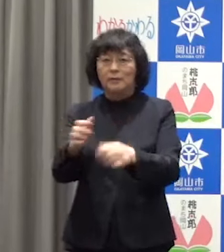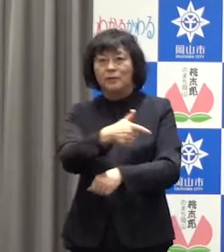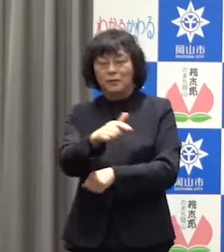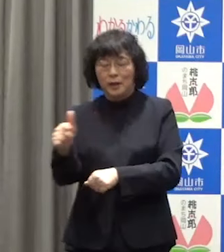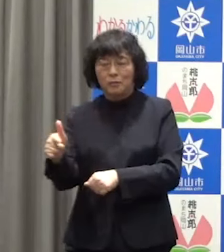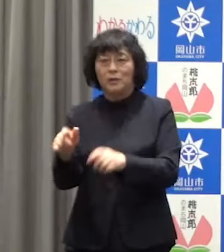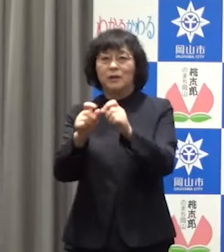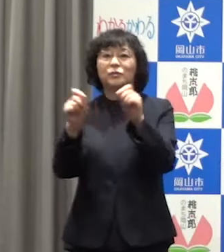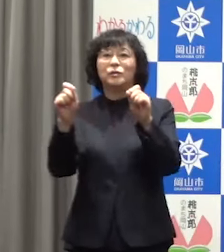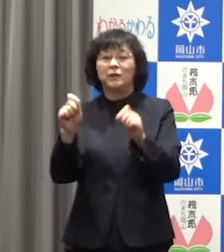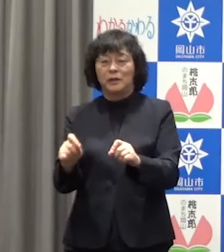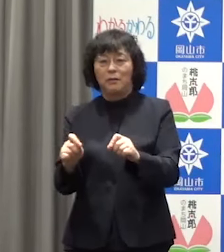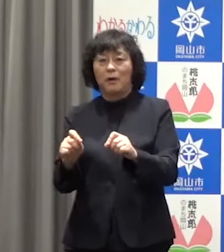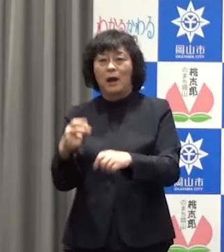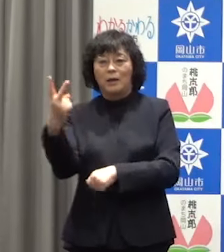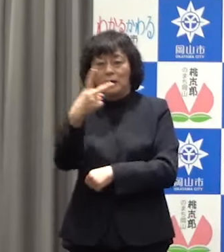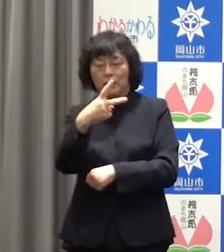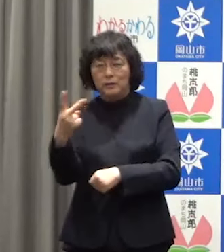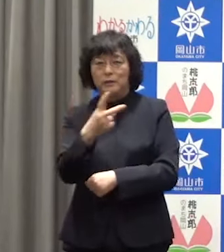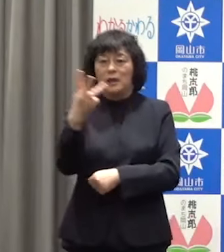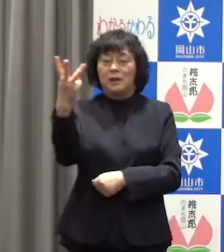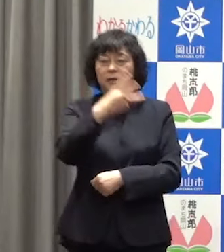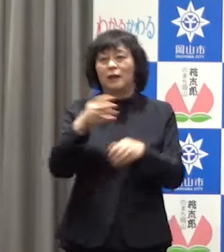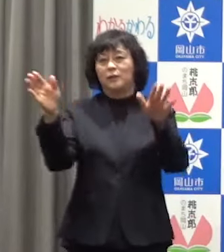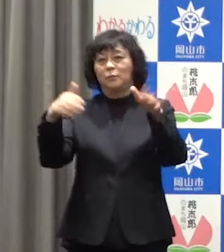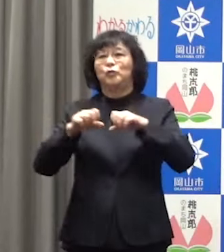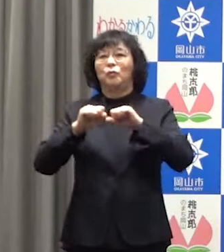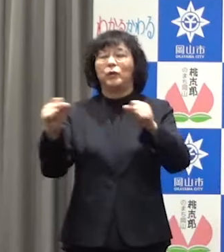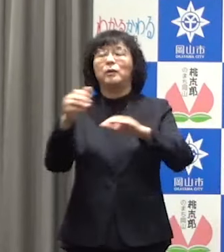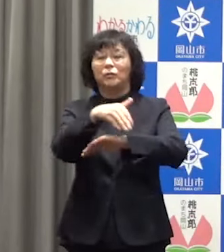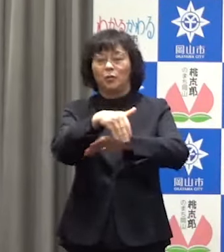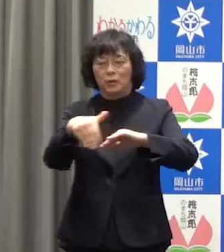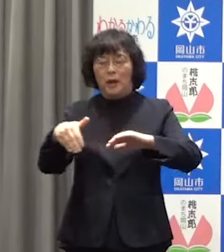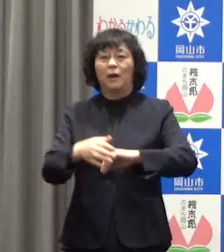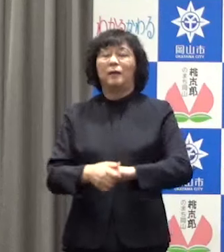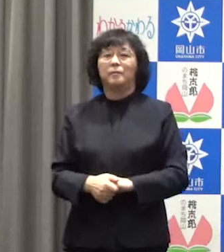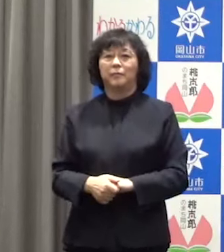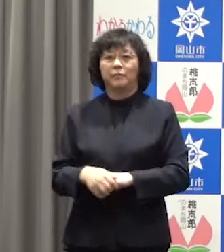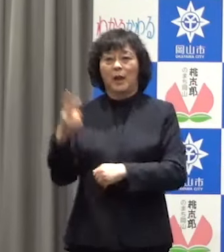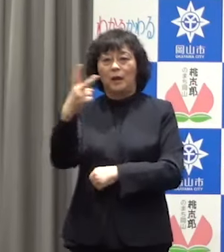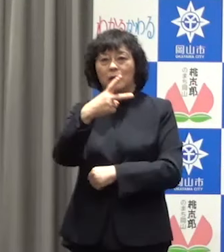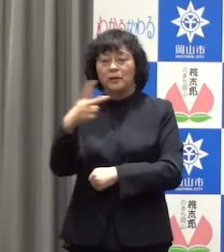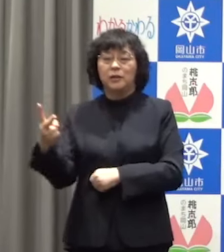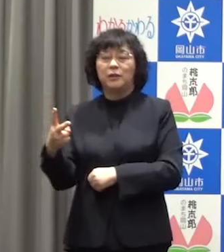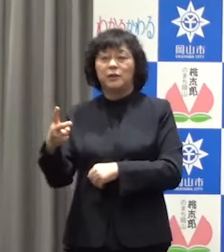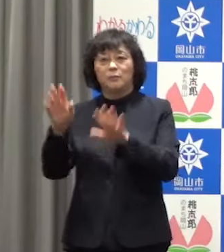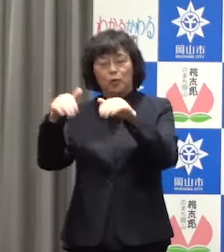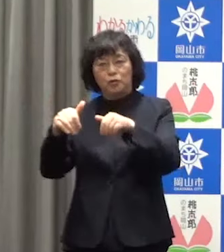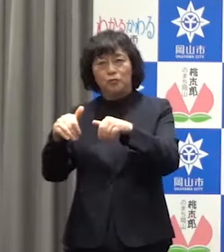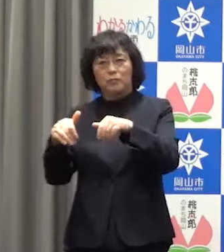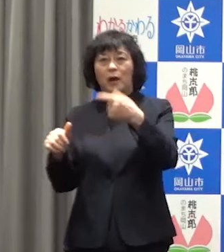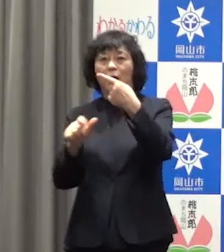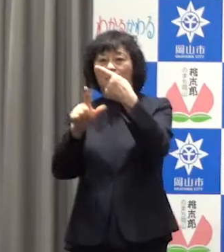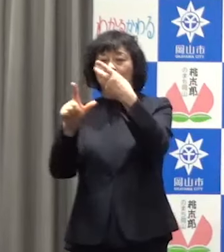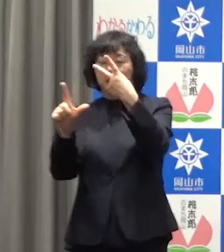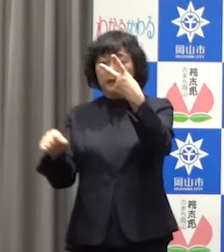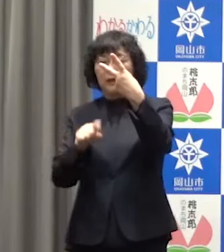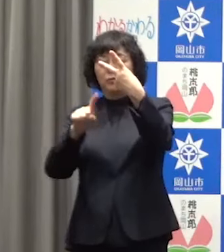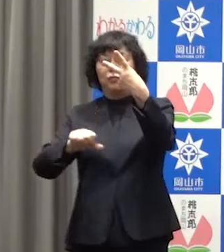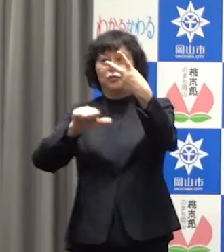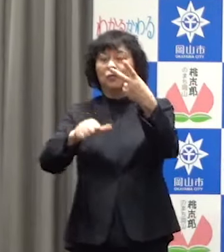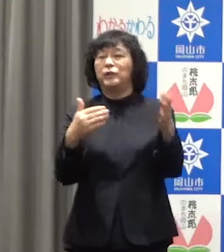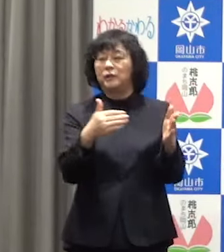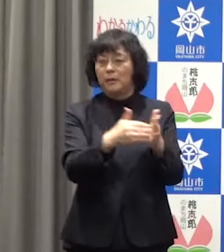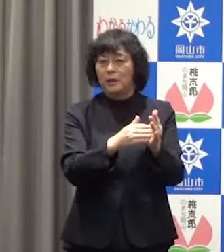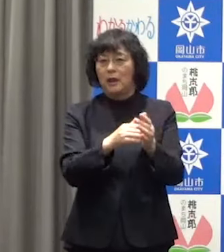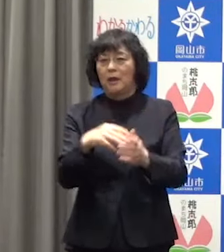は2時3時の募集を行っていきます。2時は2月15日まで、